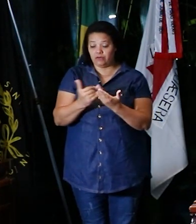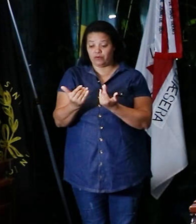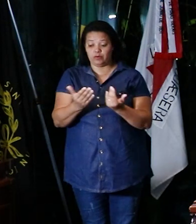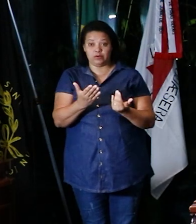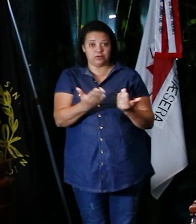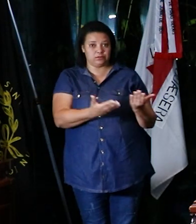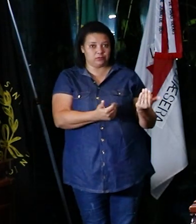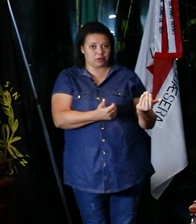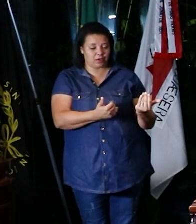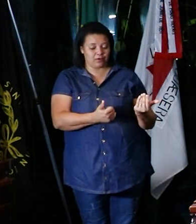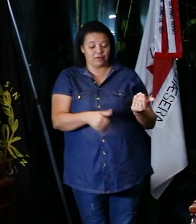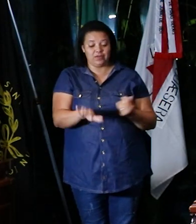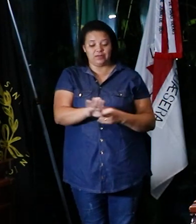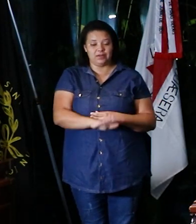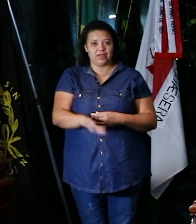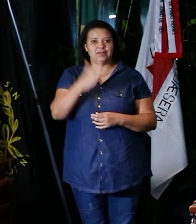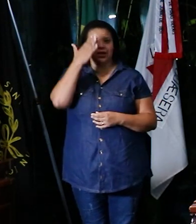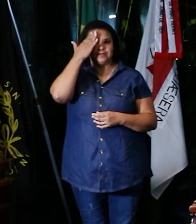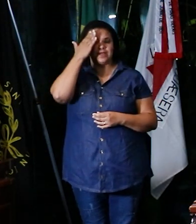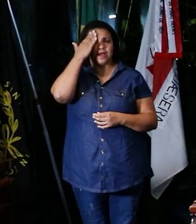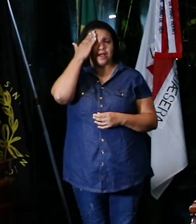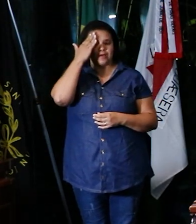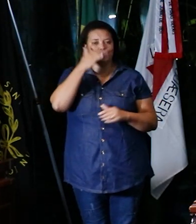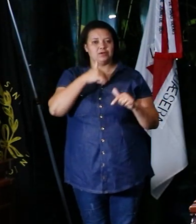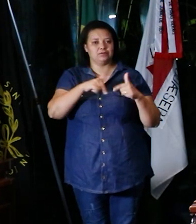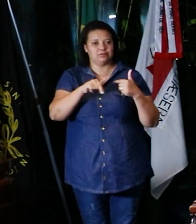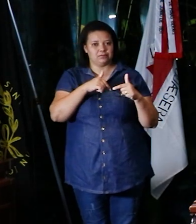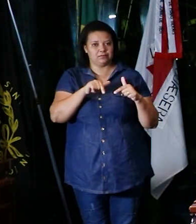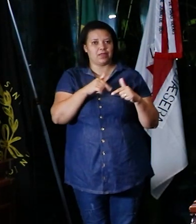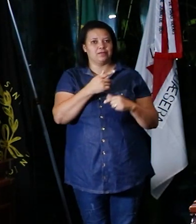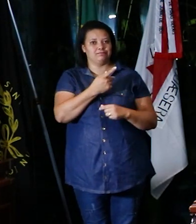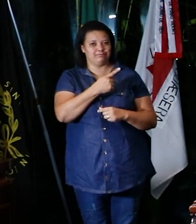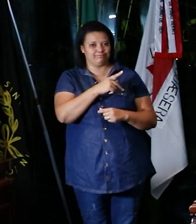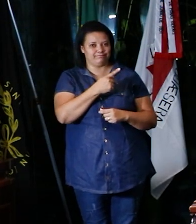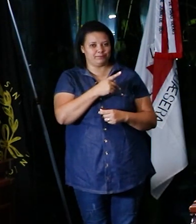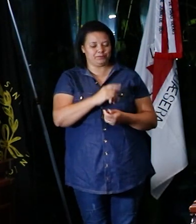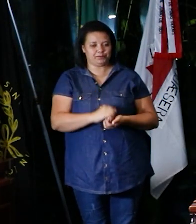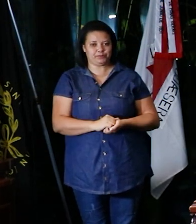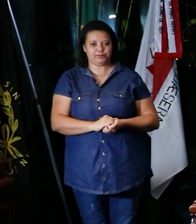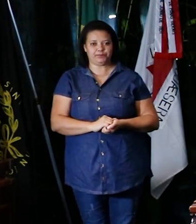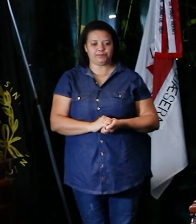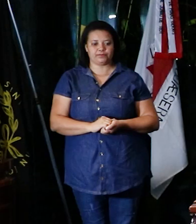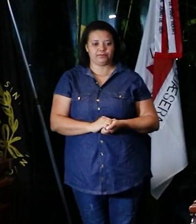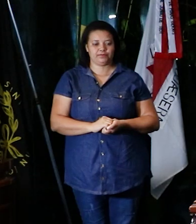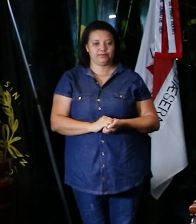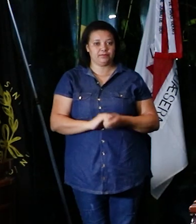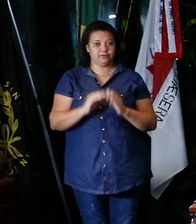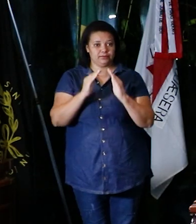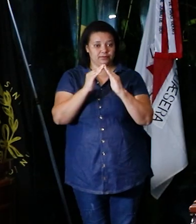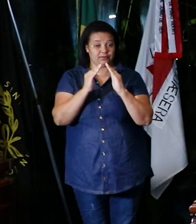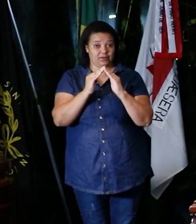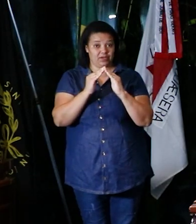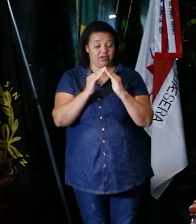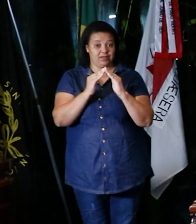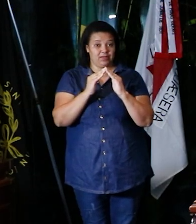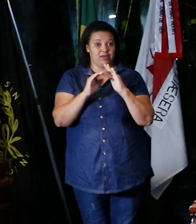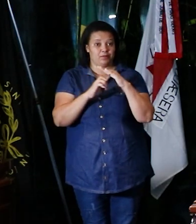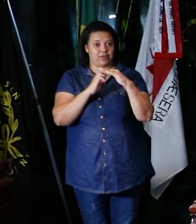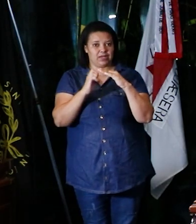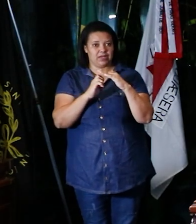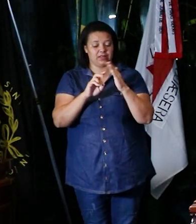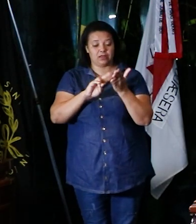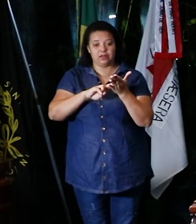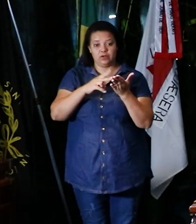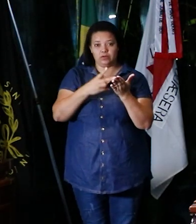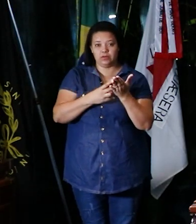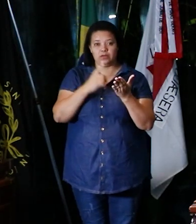aí do trabalho da Antonieta. Nas Três Casas, fez a seleção e publicou livros traduzidos do espanhol,